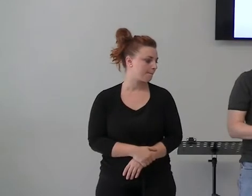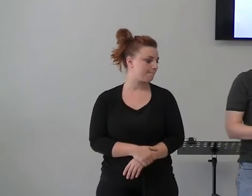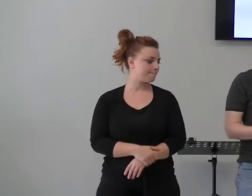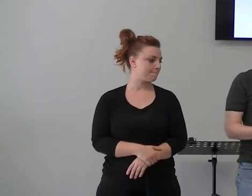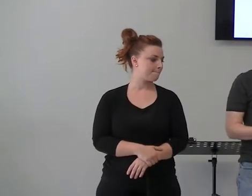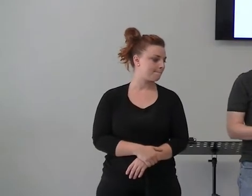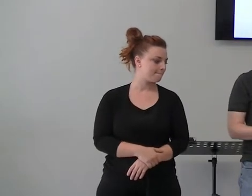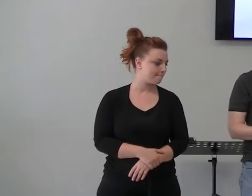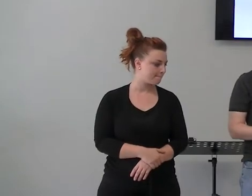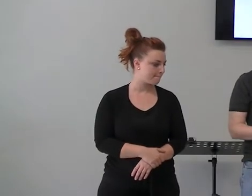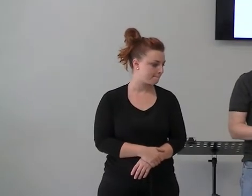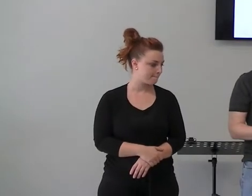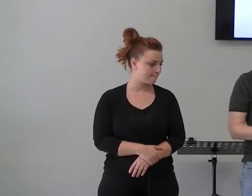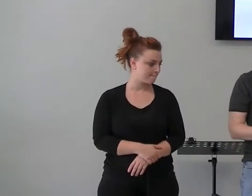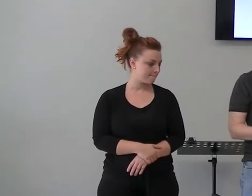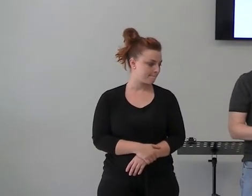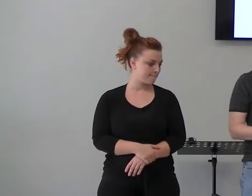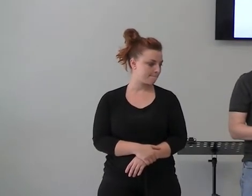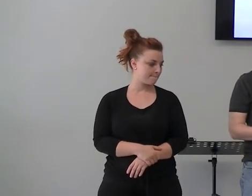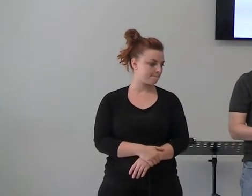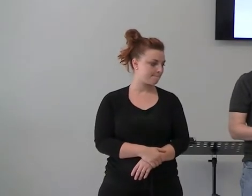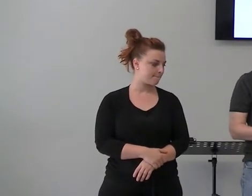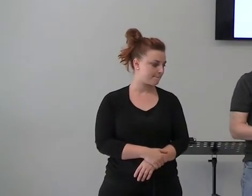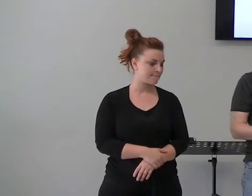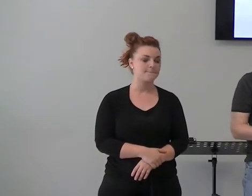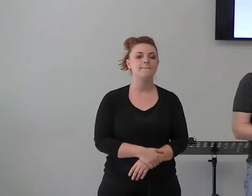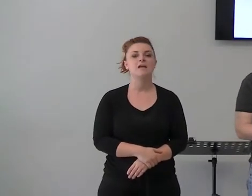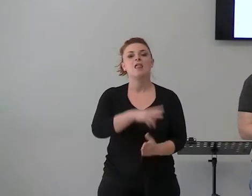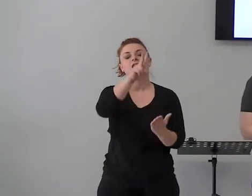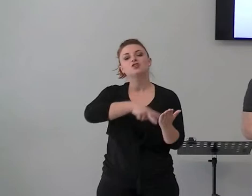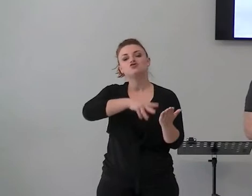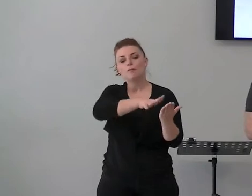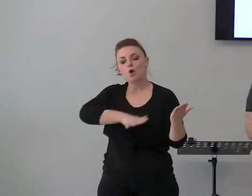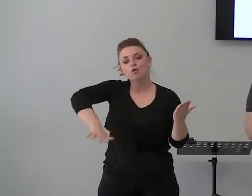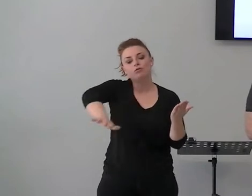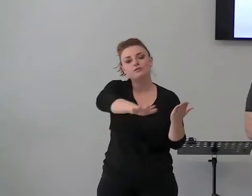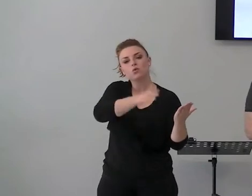Andiamo a leggere un po' il contesto qui, perché il contesto è